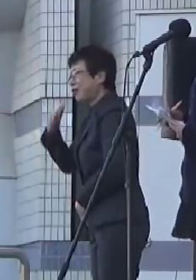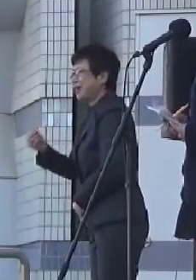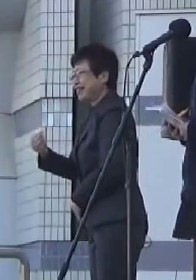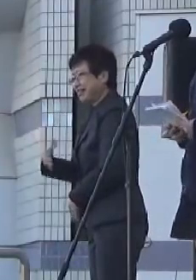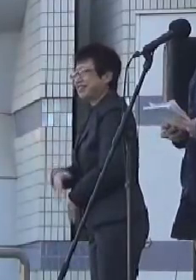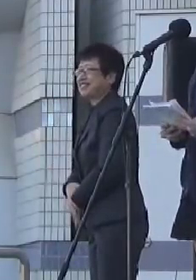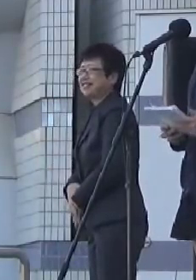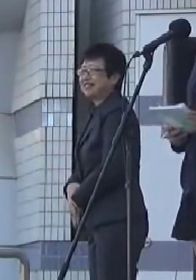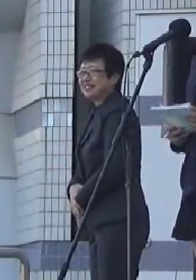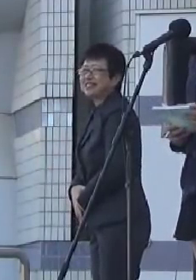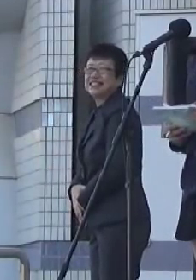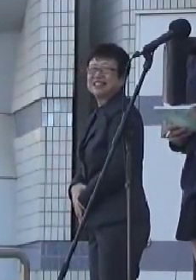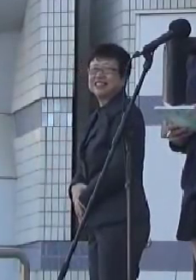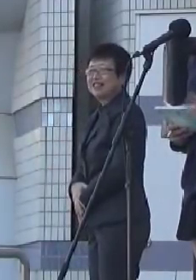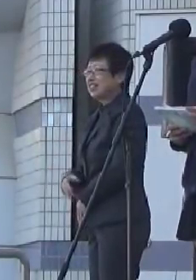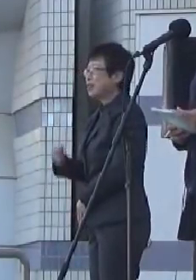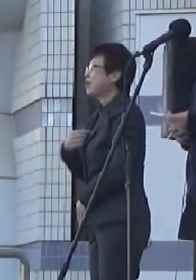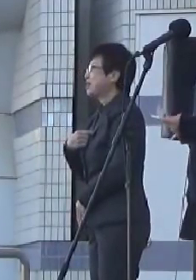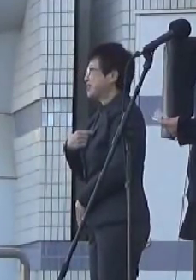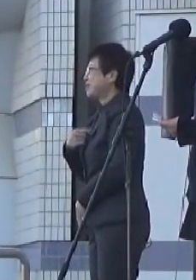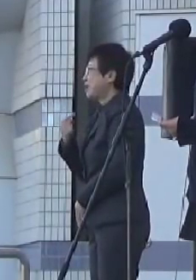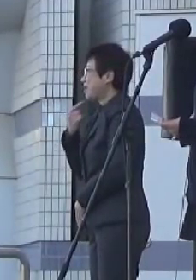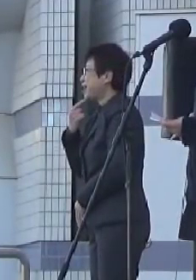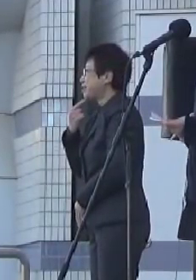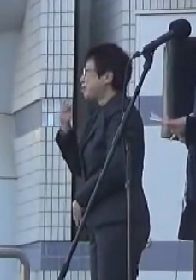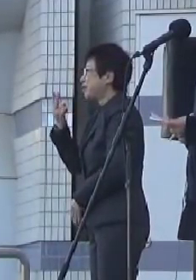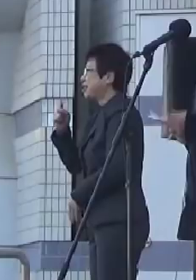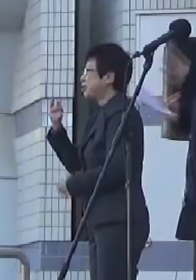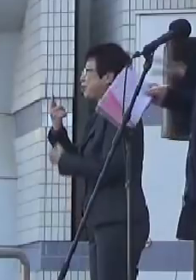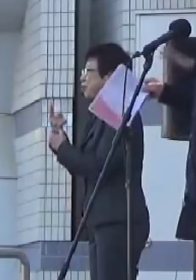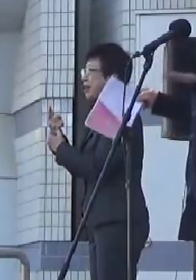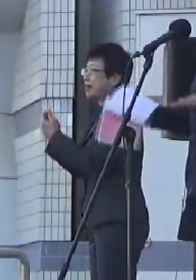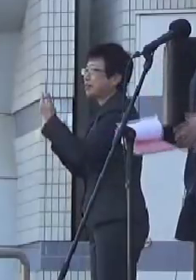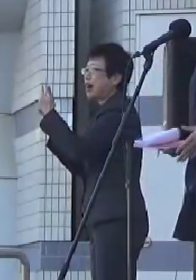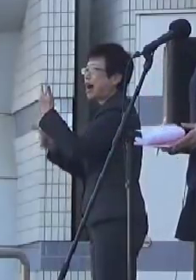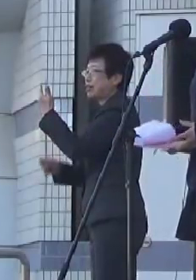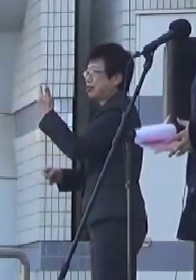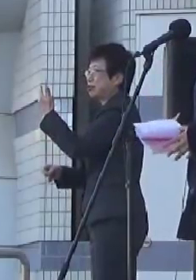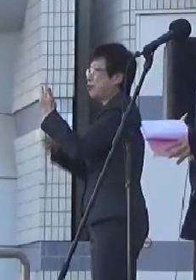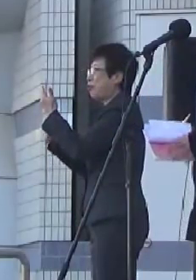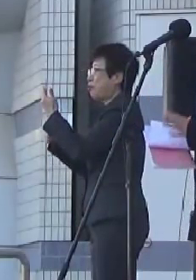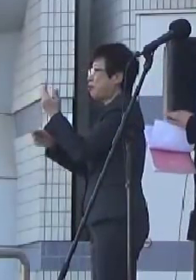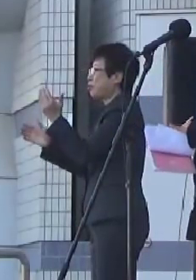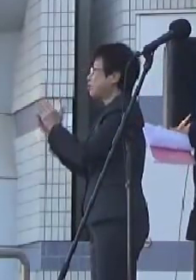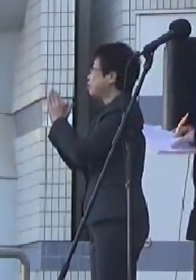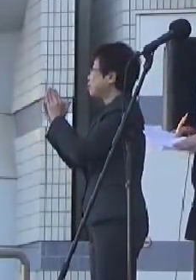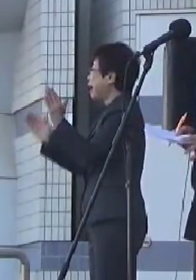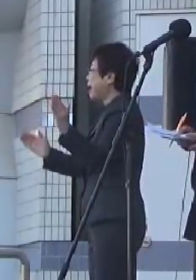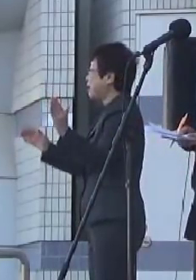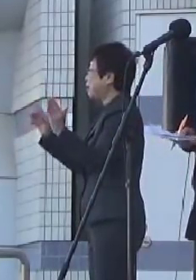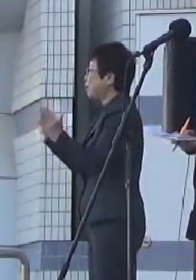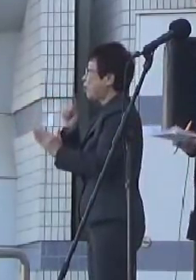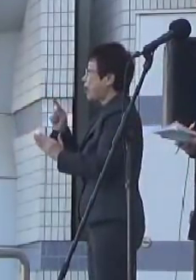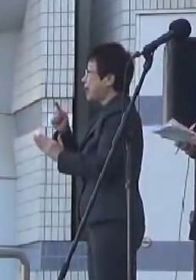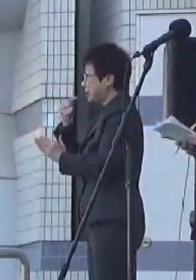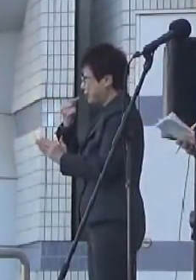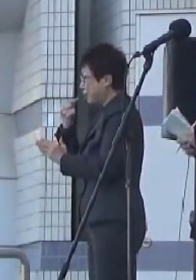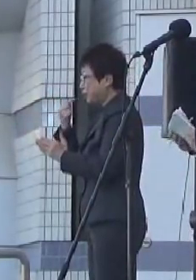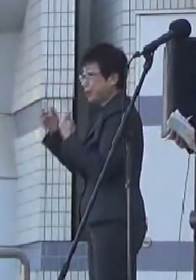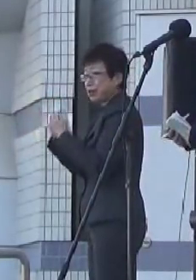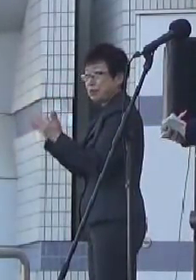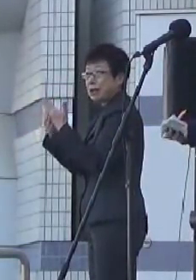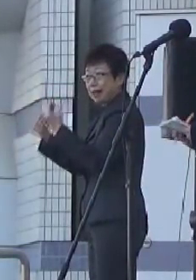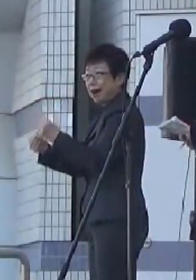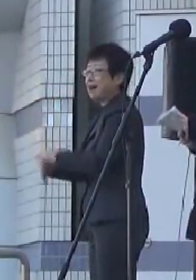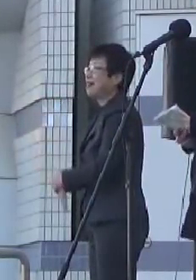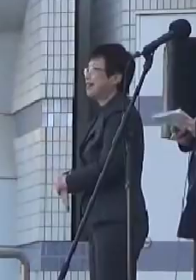実はですね、私この2016年の9月のここの集会でもお話をさせていただいておりま